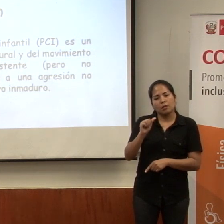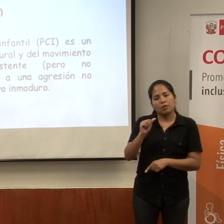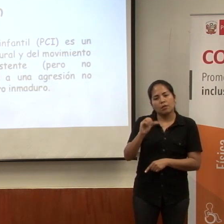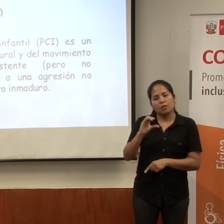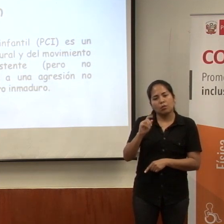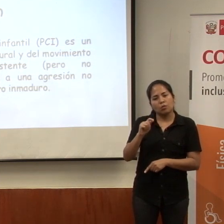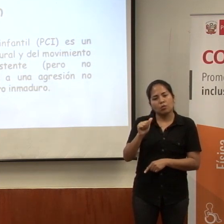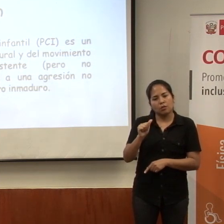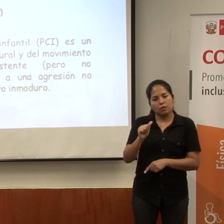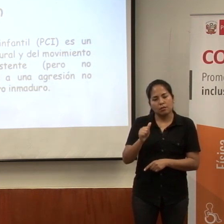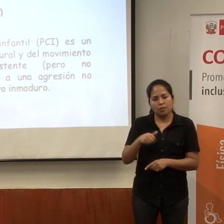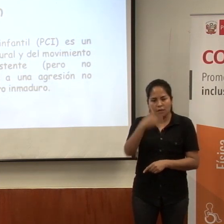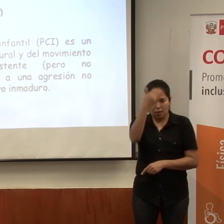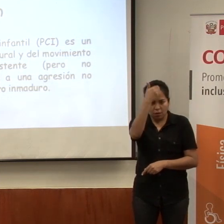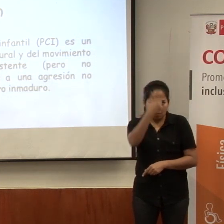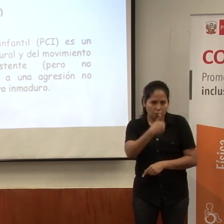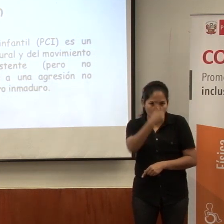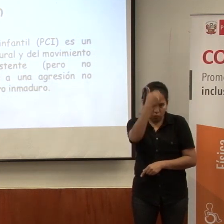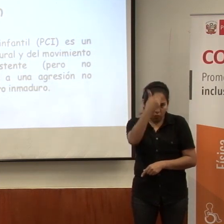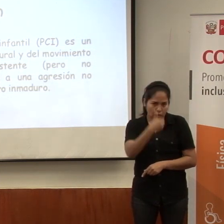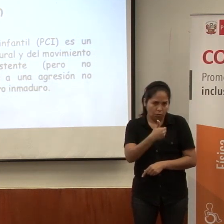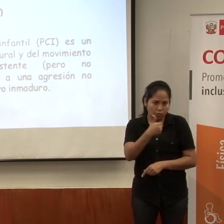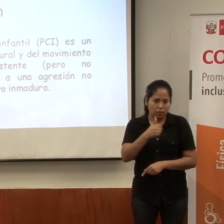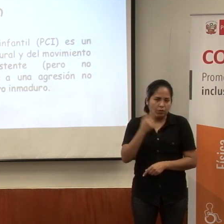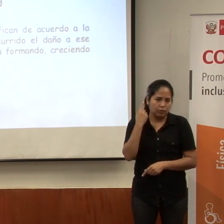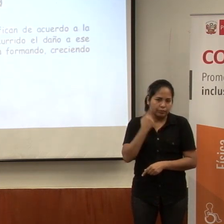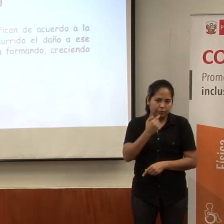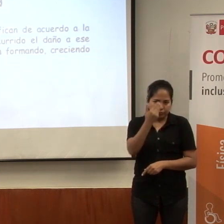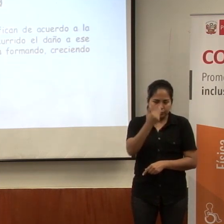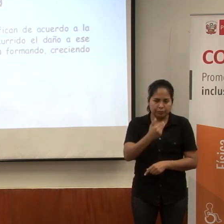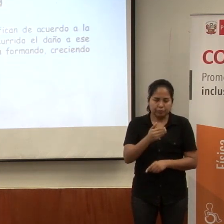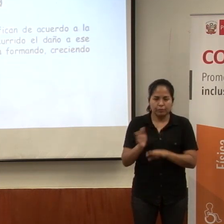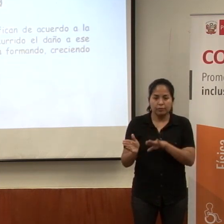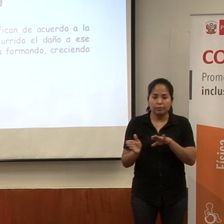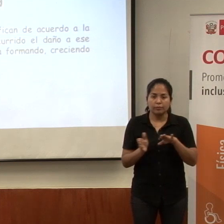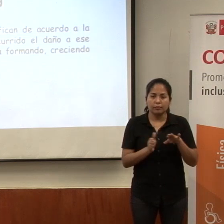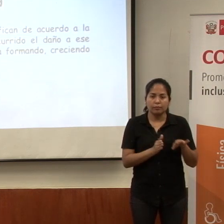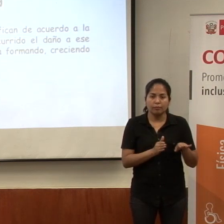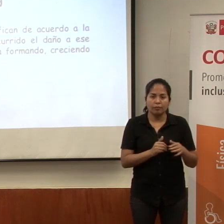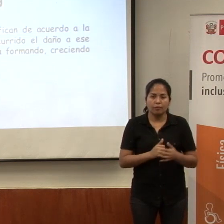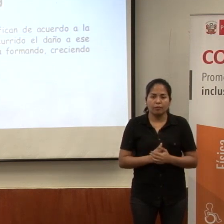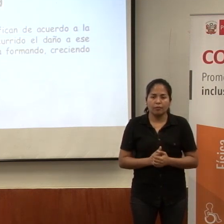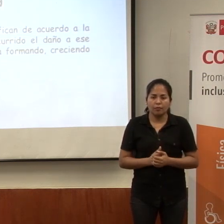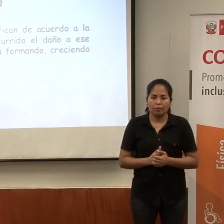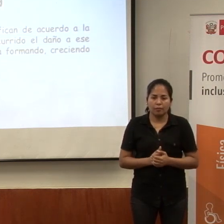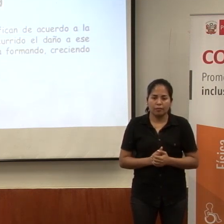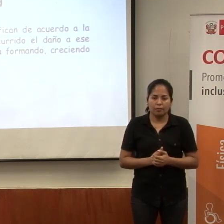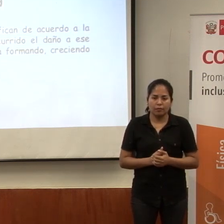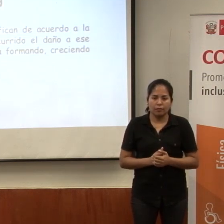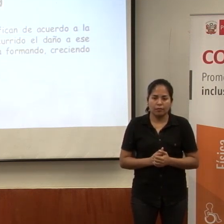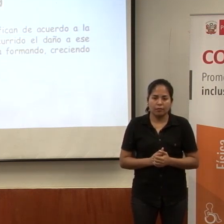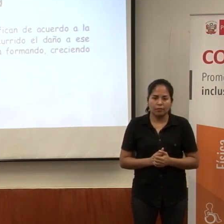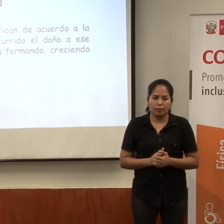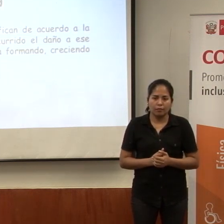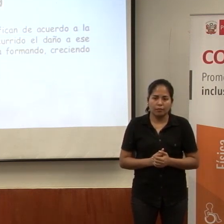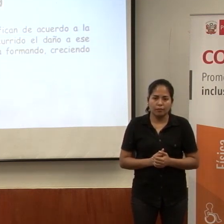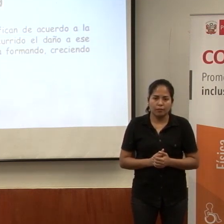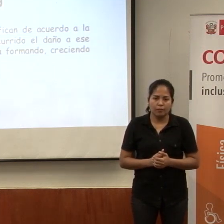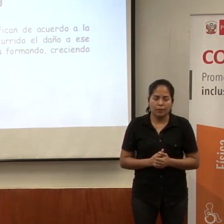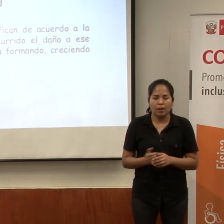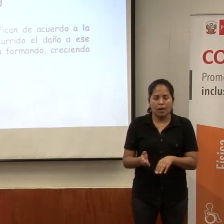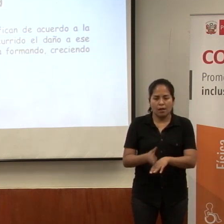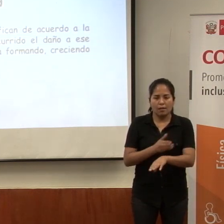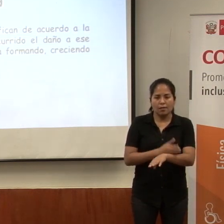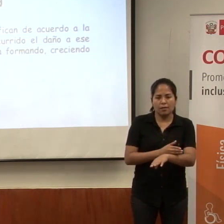Y el tema de la parálisis cerebral infantil es otro tema sustantivo, cuya principal causa en realidad es la causa